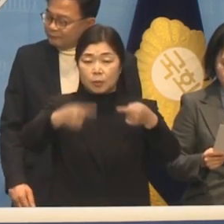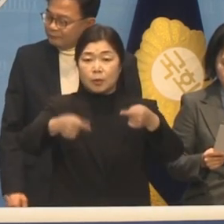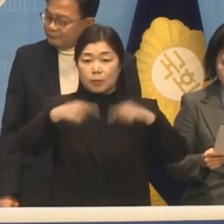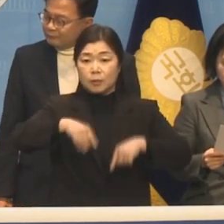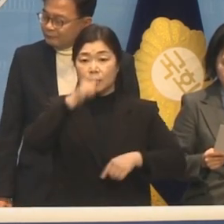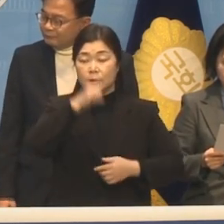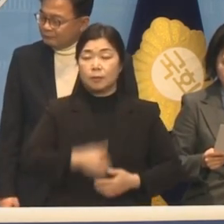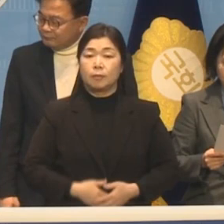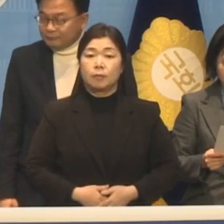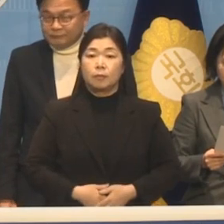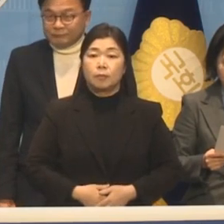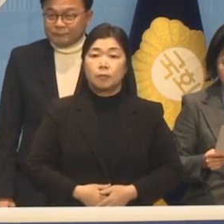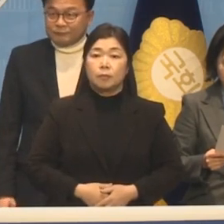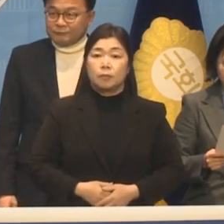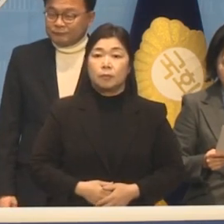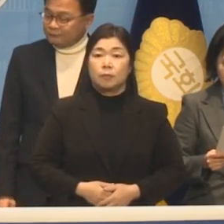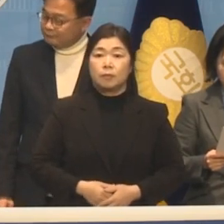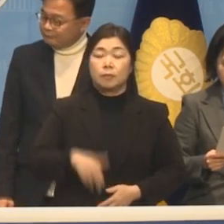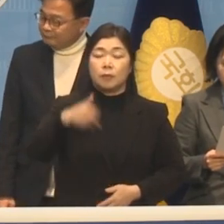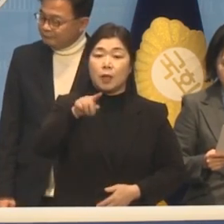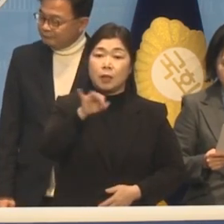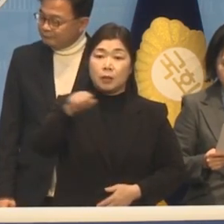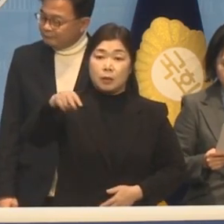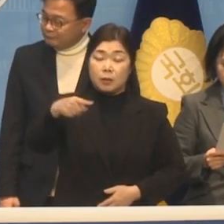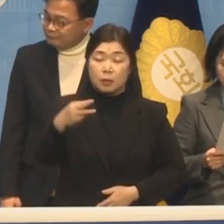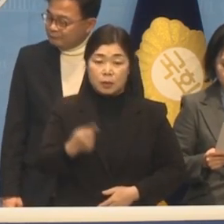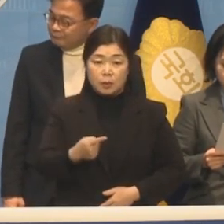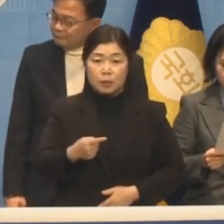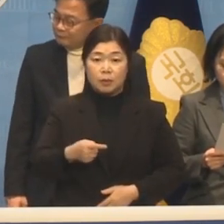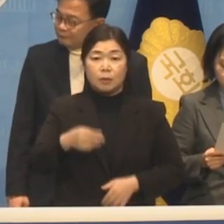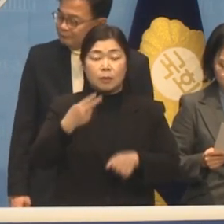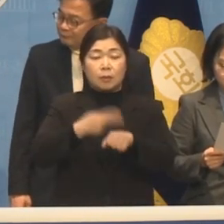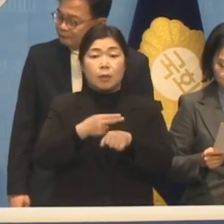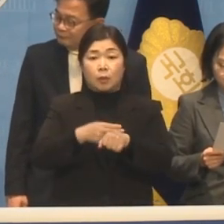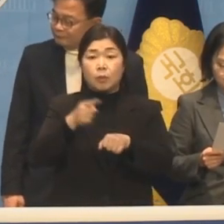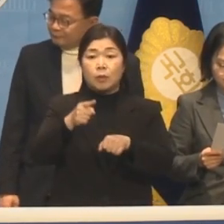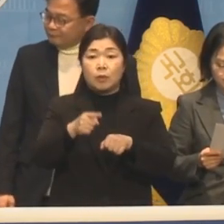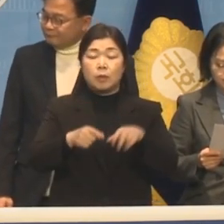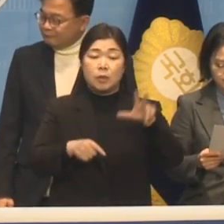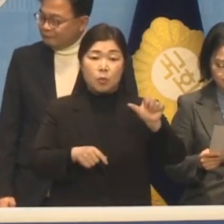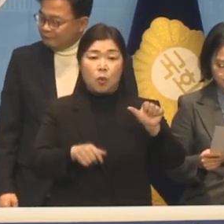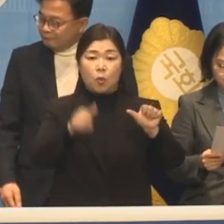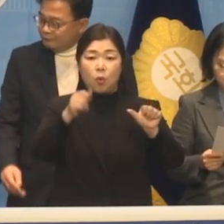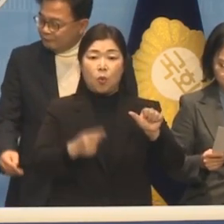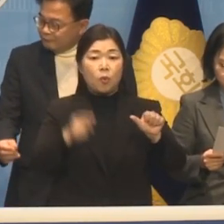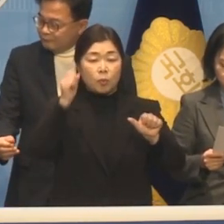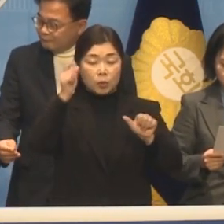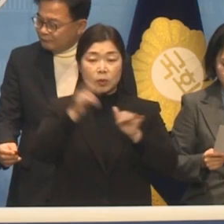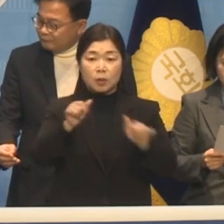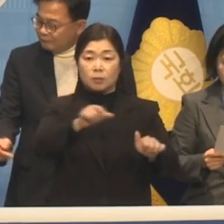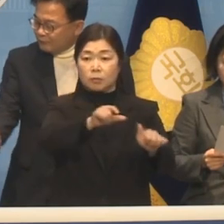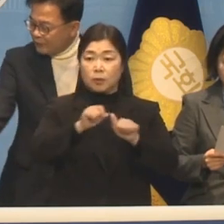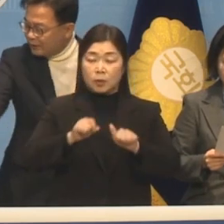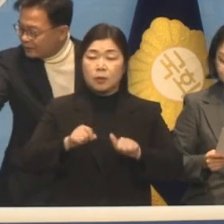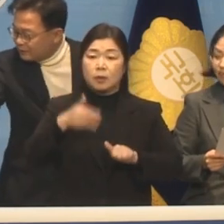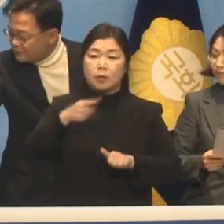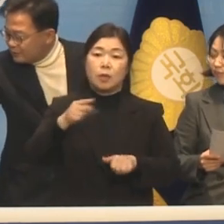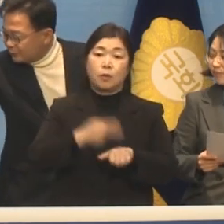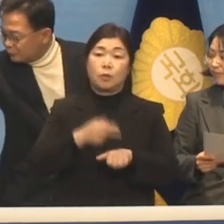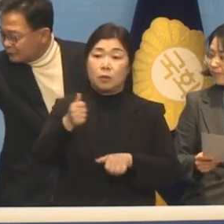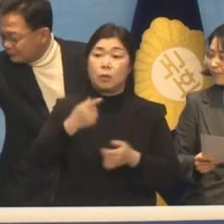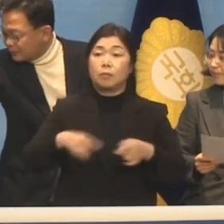카이스트 문술미래전략대학원 교수이신 더불어민주당 25호 영입인재 차지호 교수님